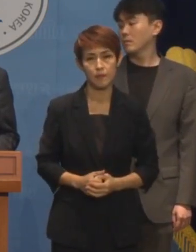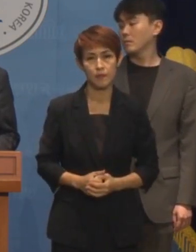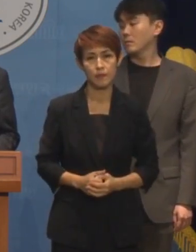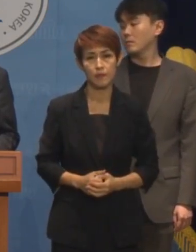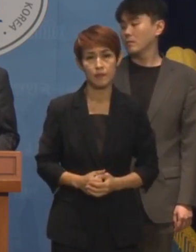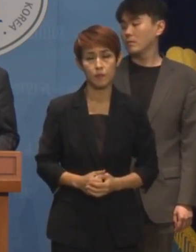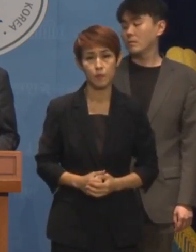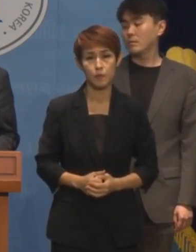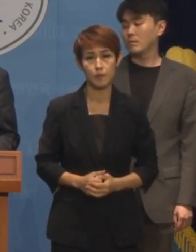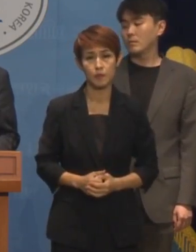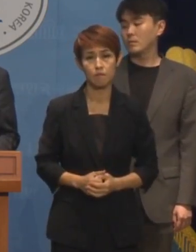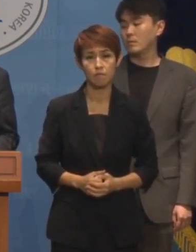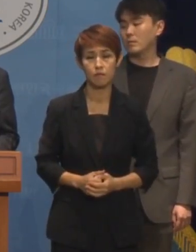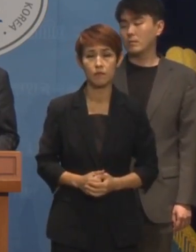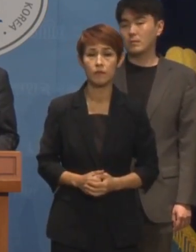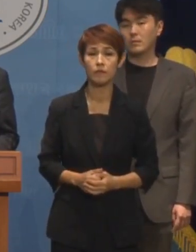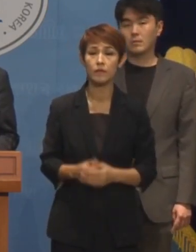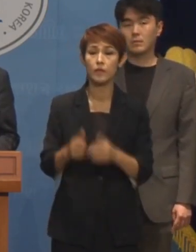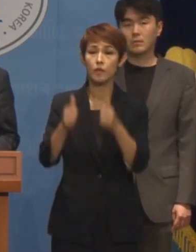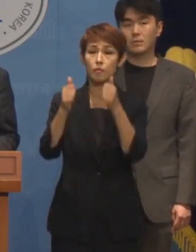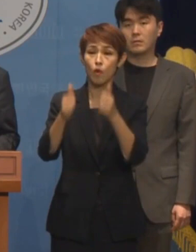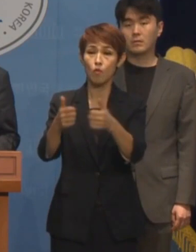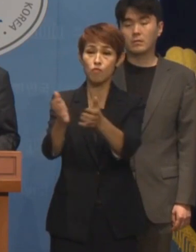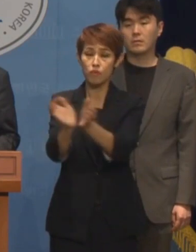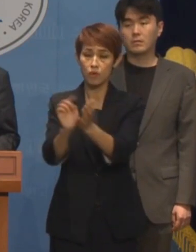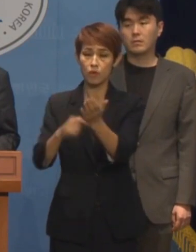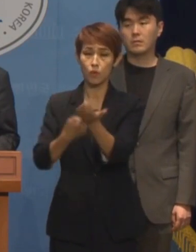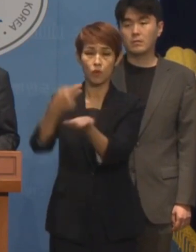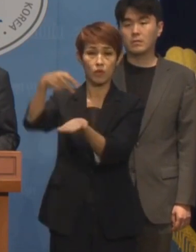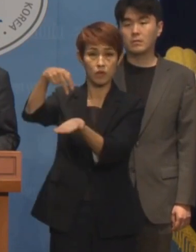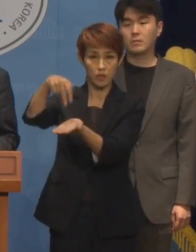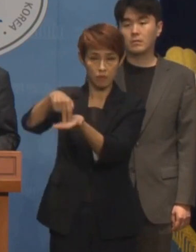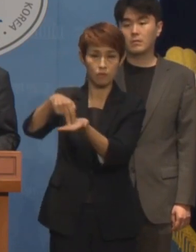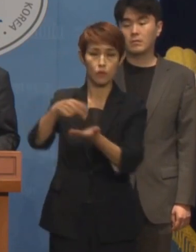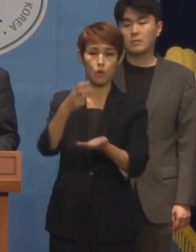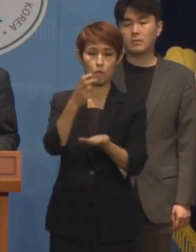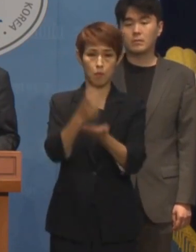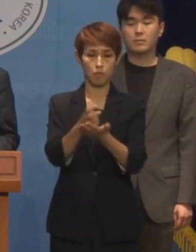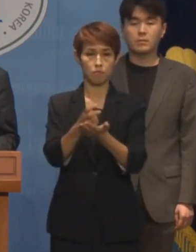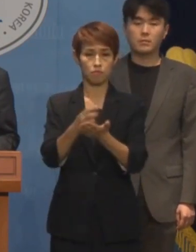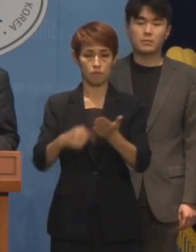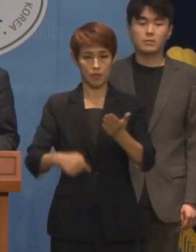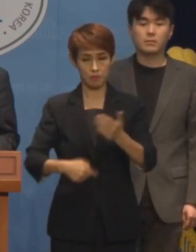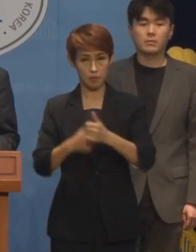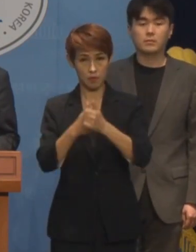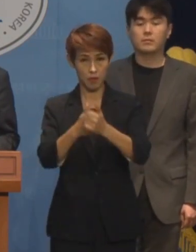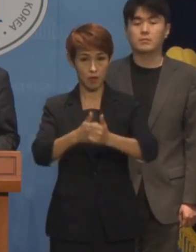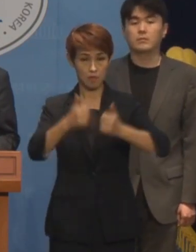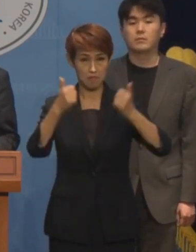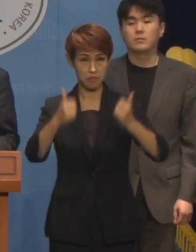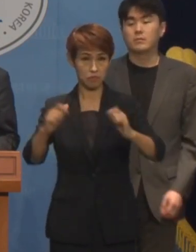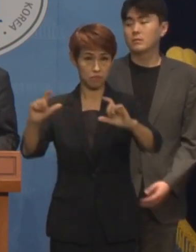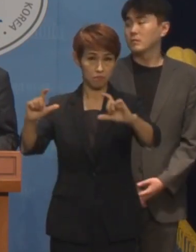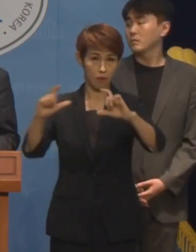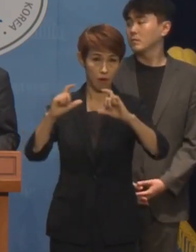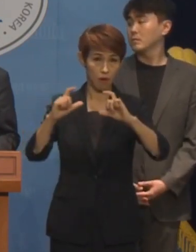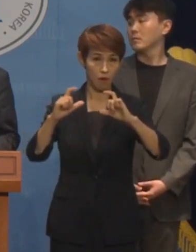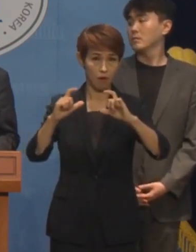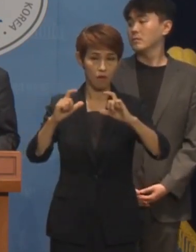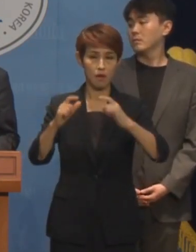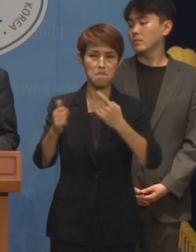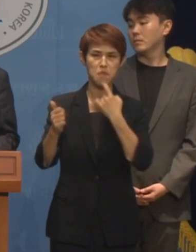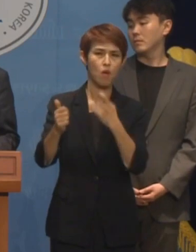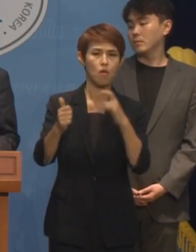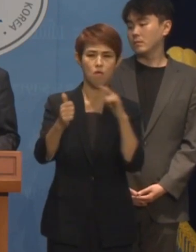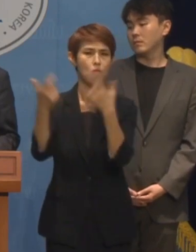이는 사법부의 독립과 법과 양심에 따른 판결에 대한 겁박일 뿐만